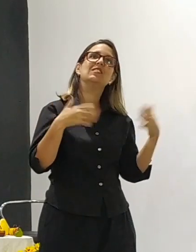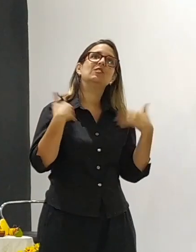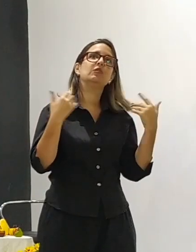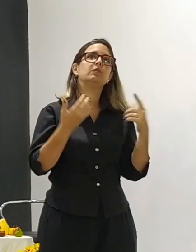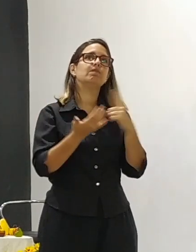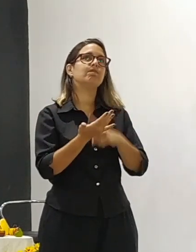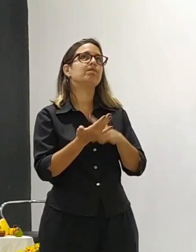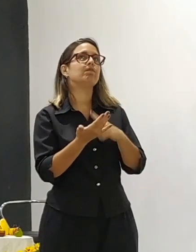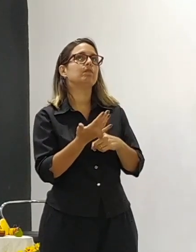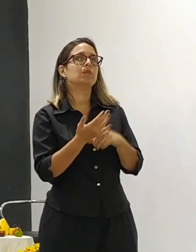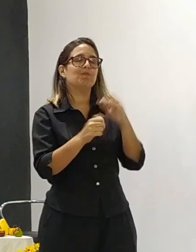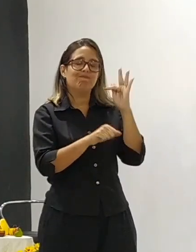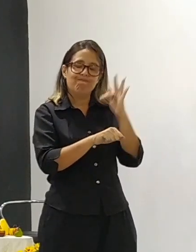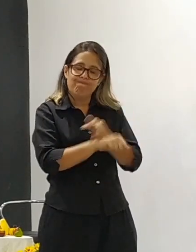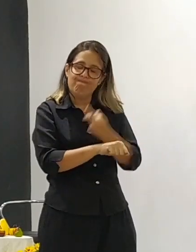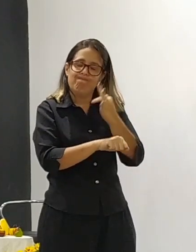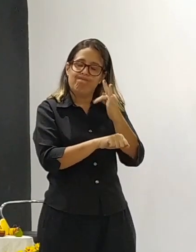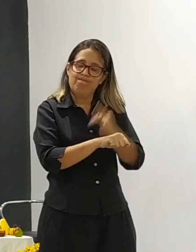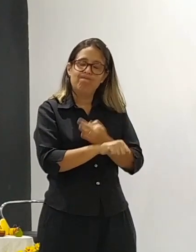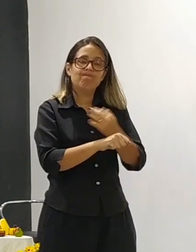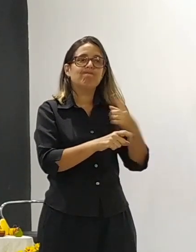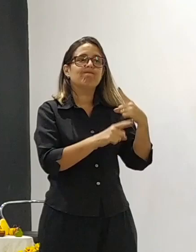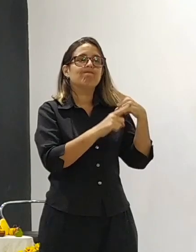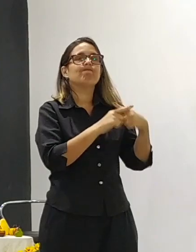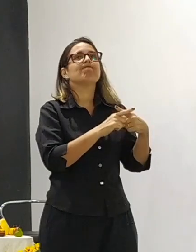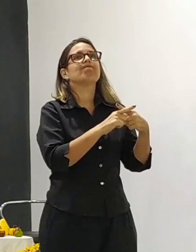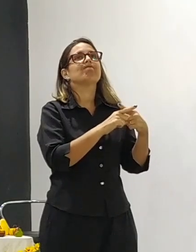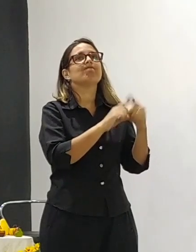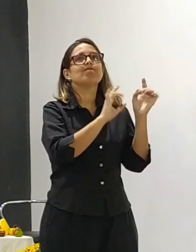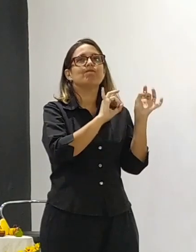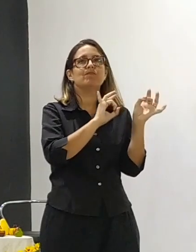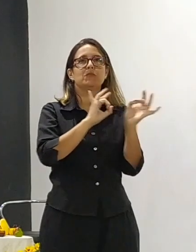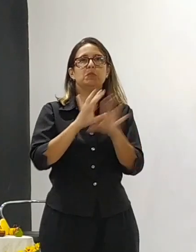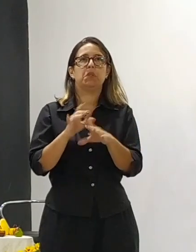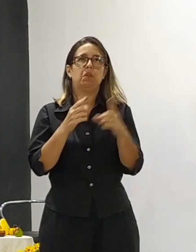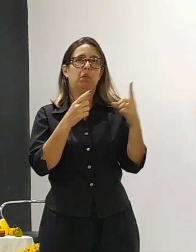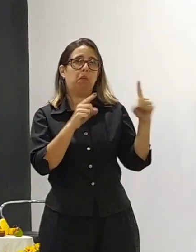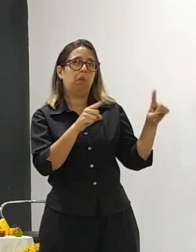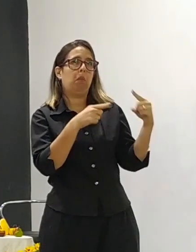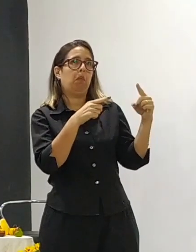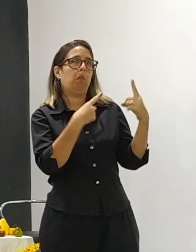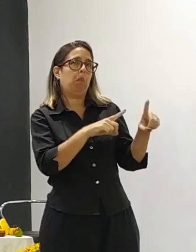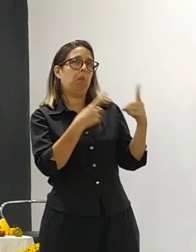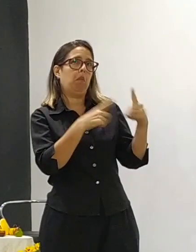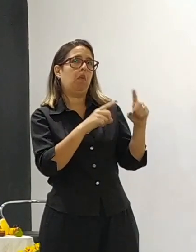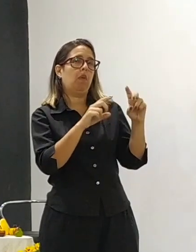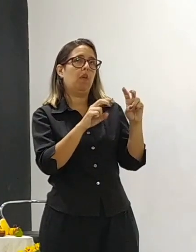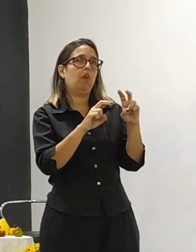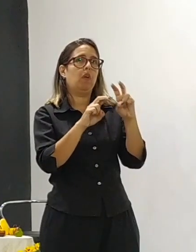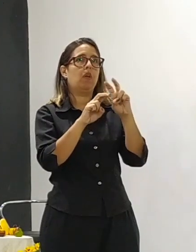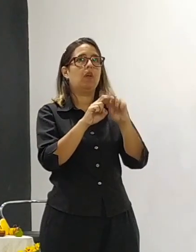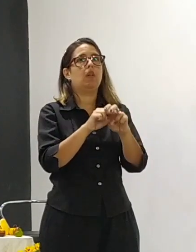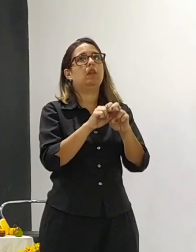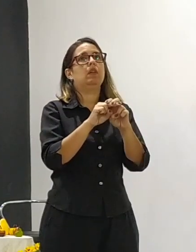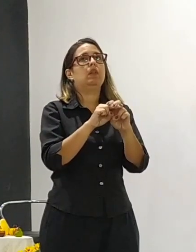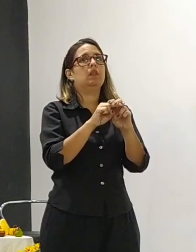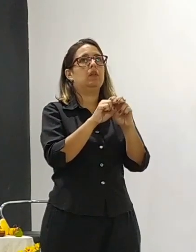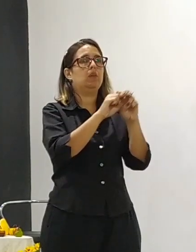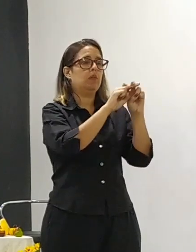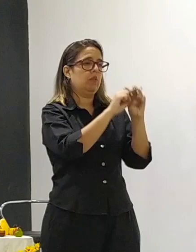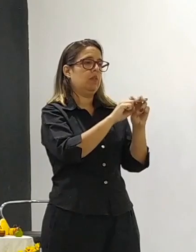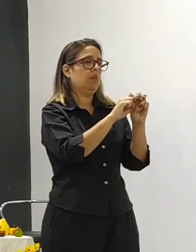lhe estava proposto suportou a cruz, desprezando a afronta, assentou-se à destra do trono de